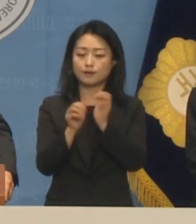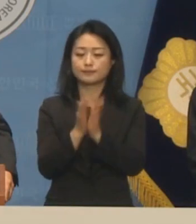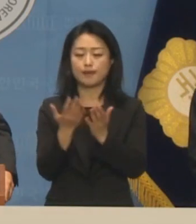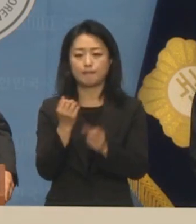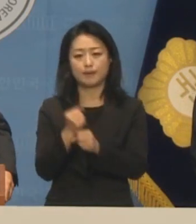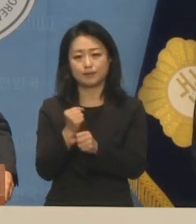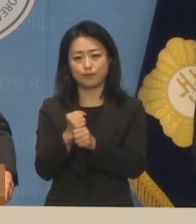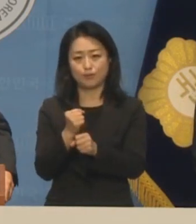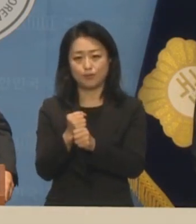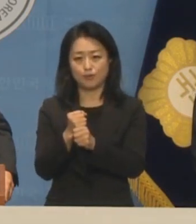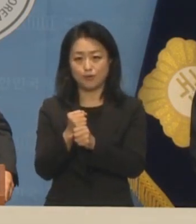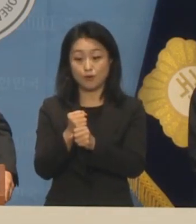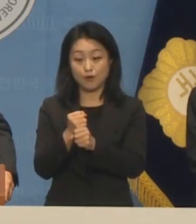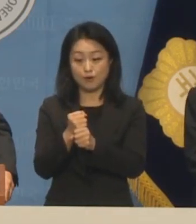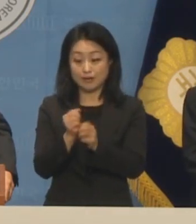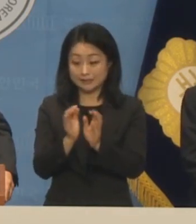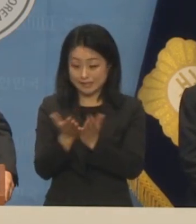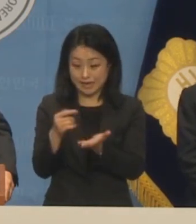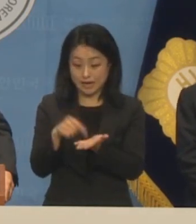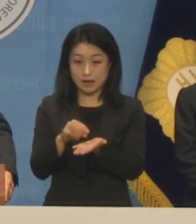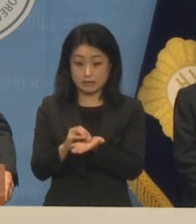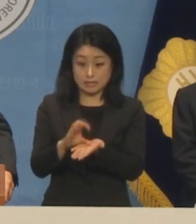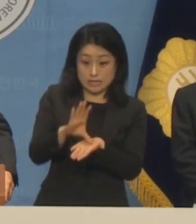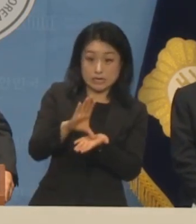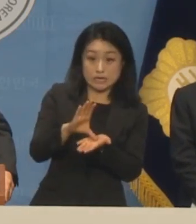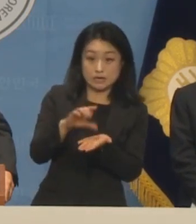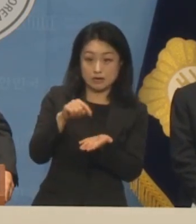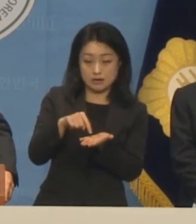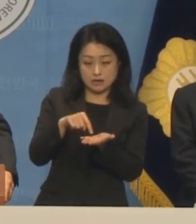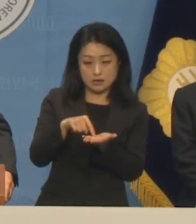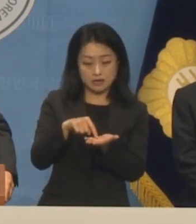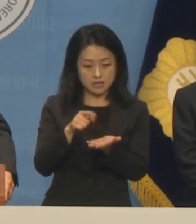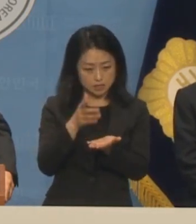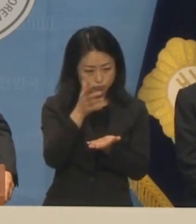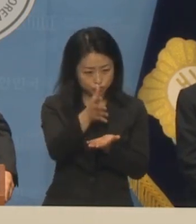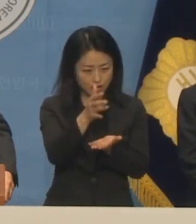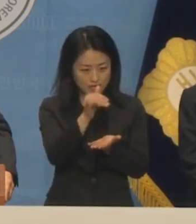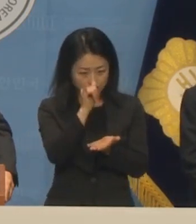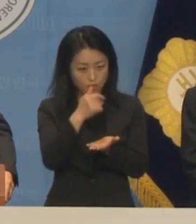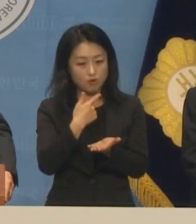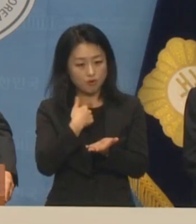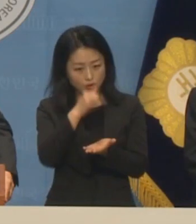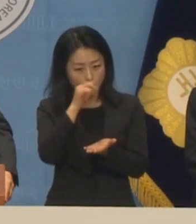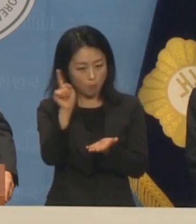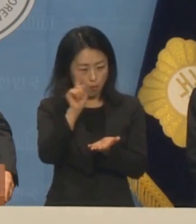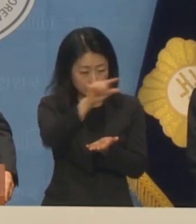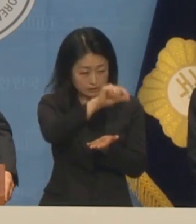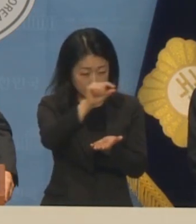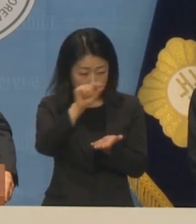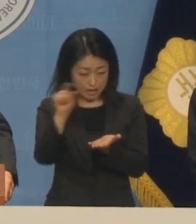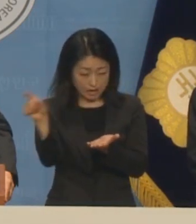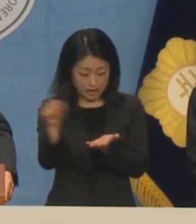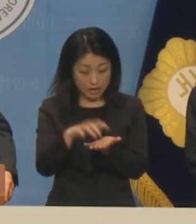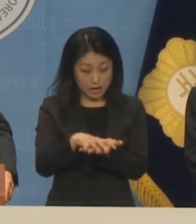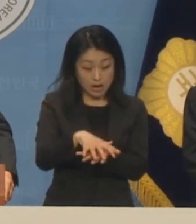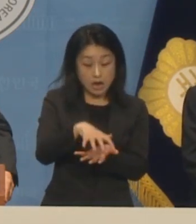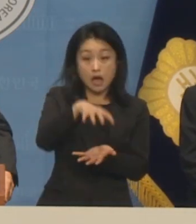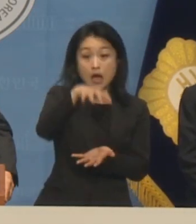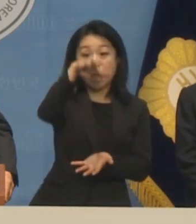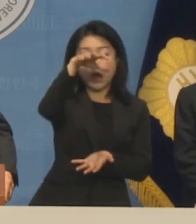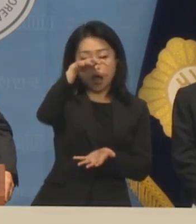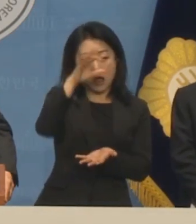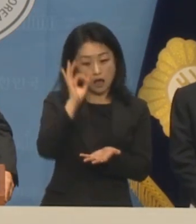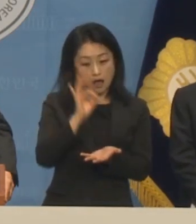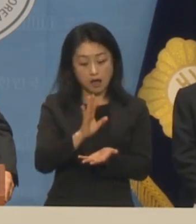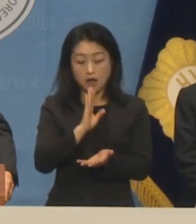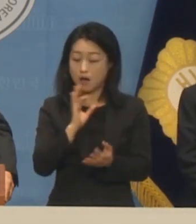만들었고 그걸 기반으로 해서 어떤 사람이 이 분야에 있었구나라고 하는 것까지도 방대한 자료를 만든 걸 보고